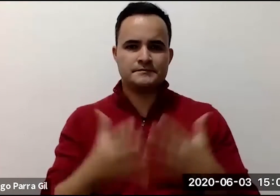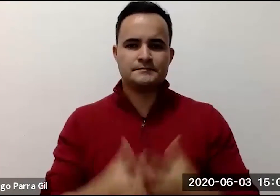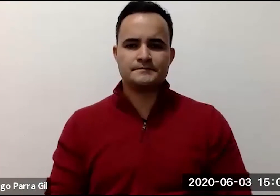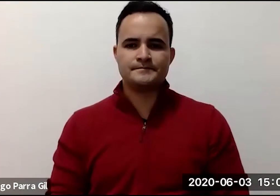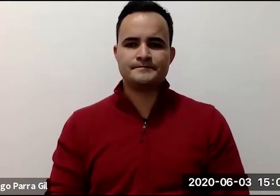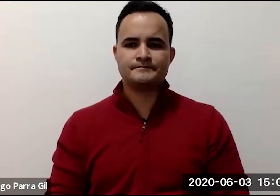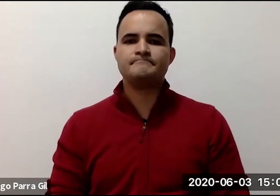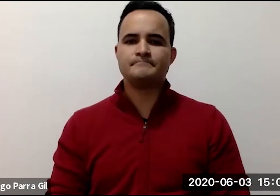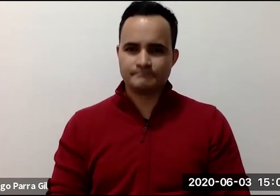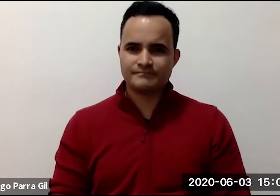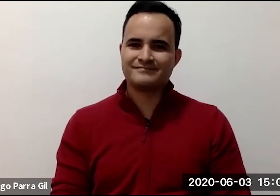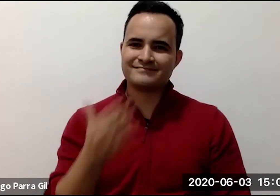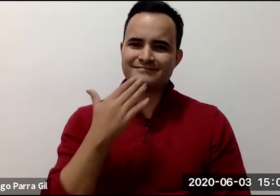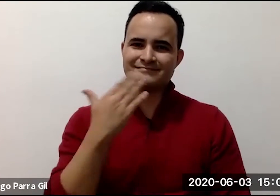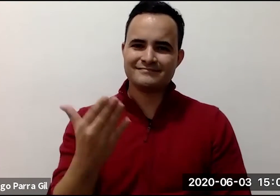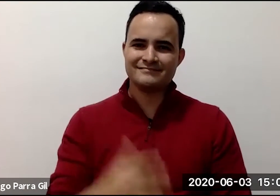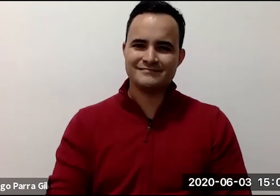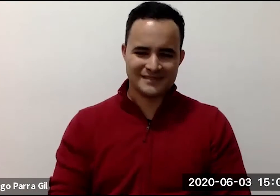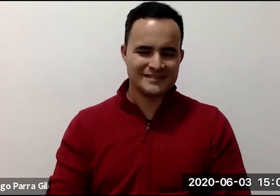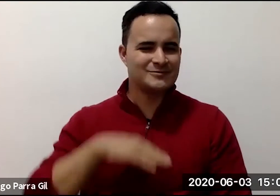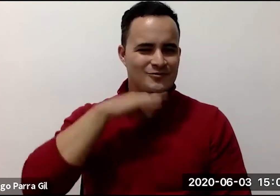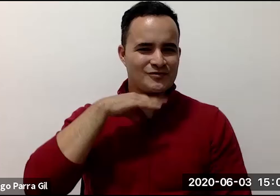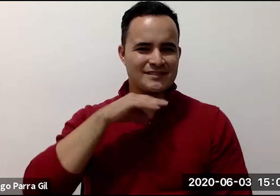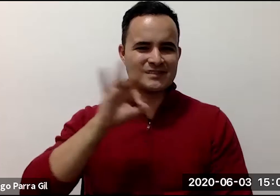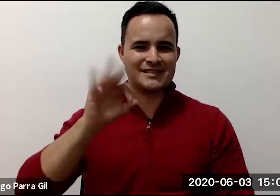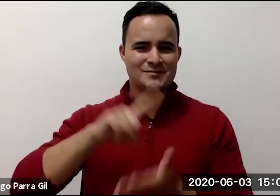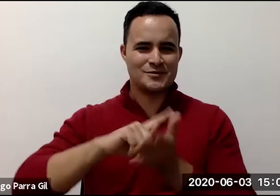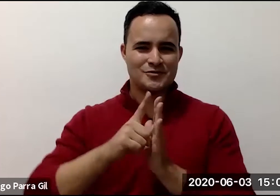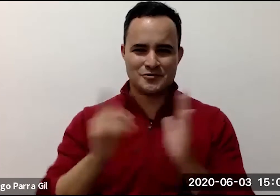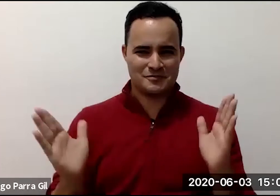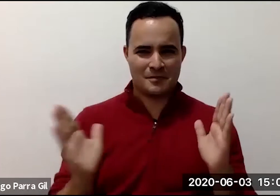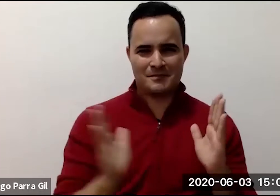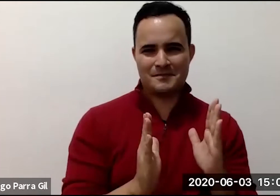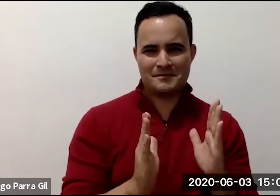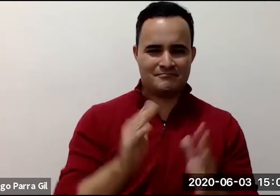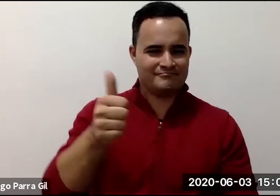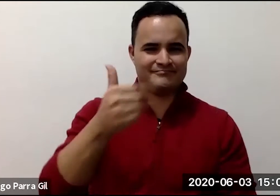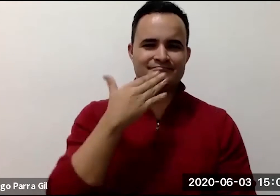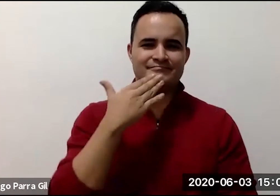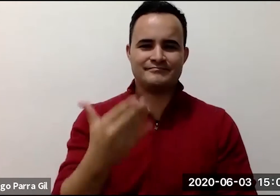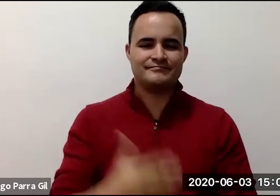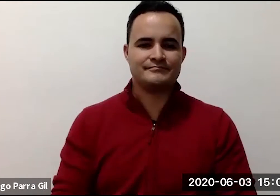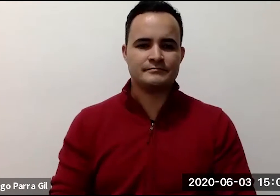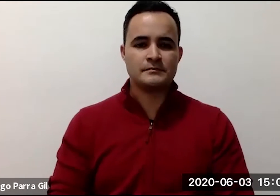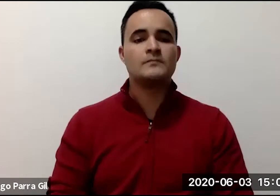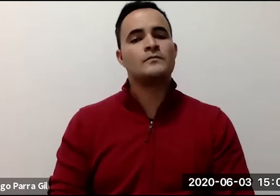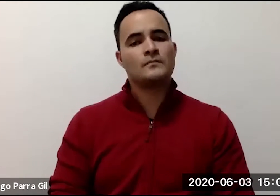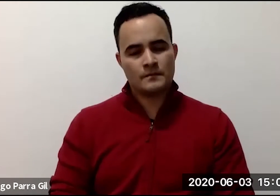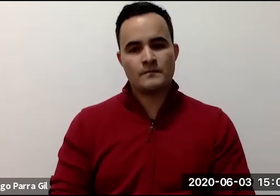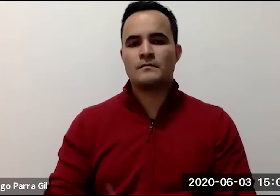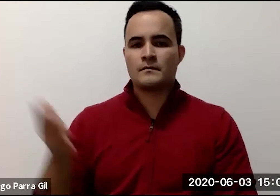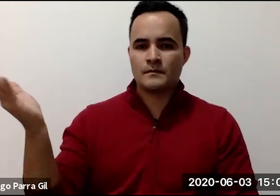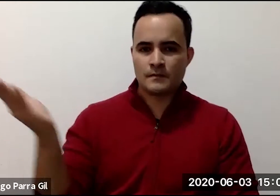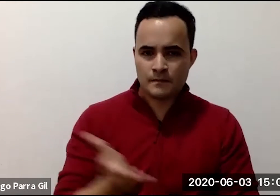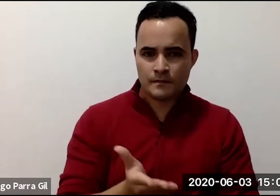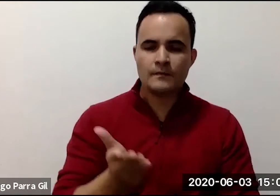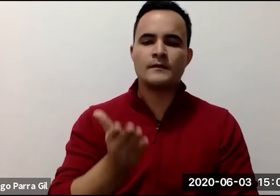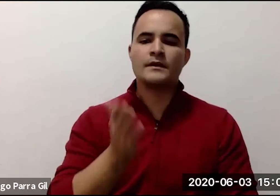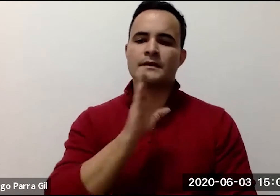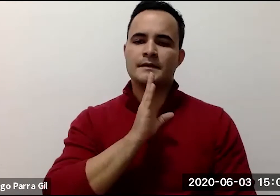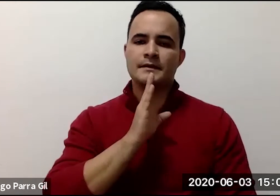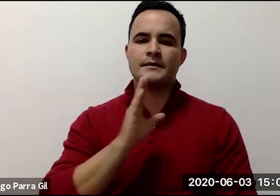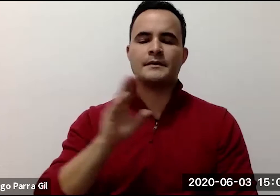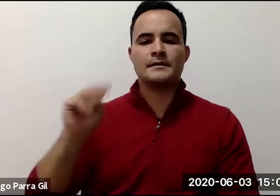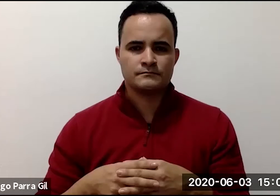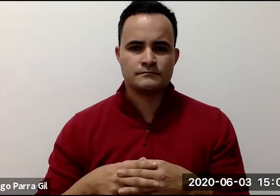Gracias, Víctor. Sí, te quedaron 3 minutos. Muchas gracias. Bueno, le damos entonces la palabra a